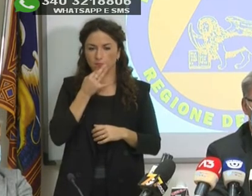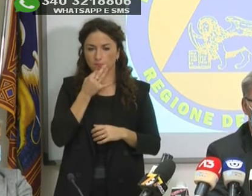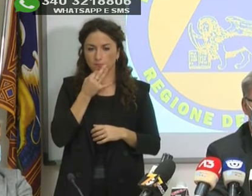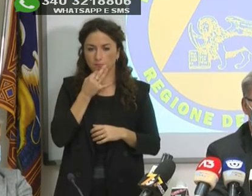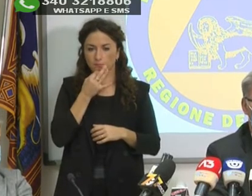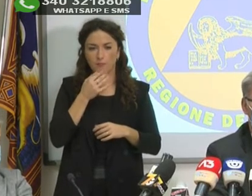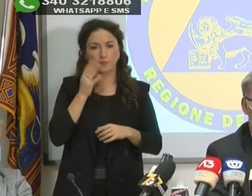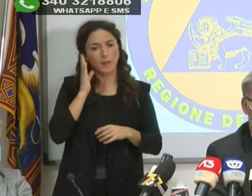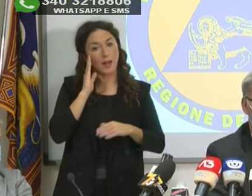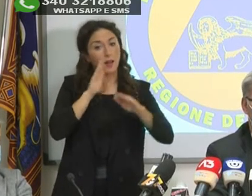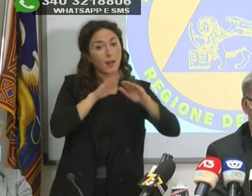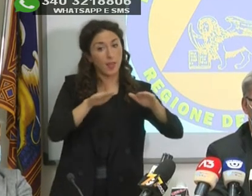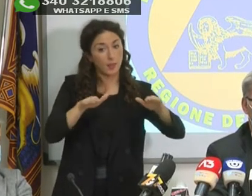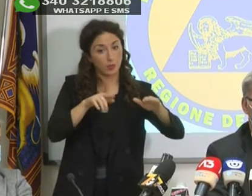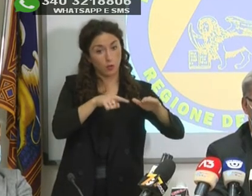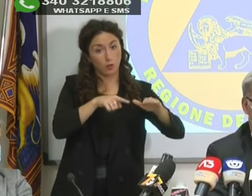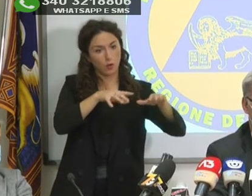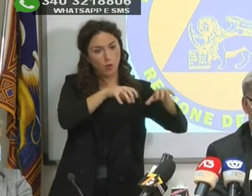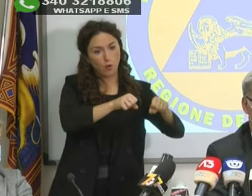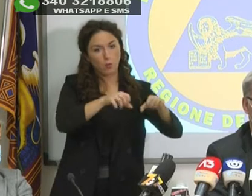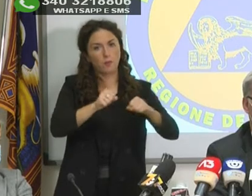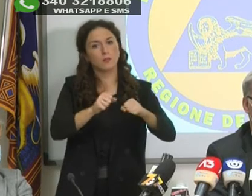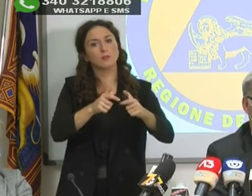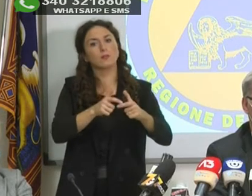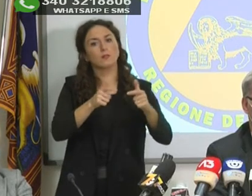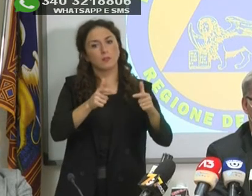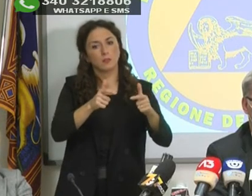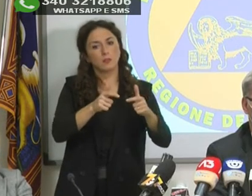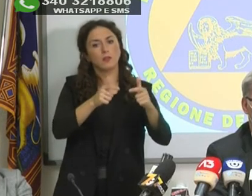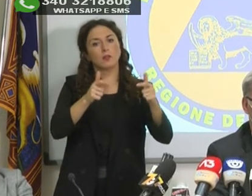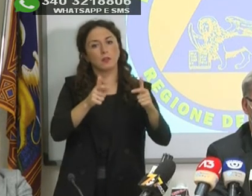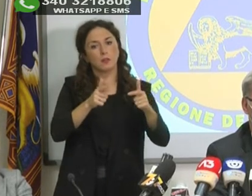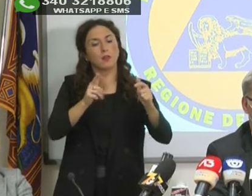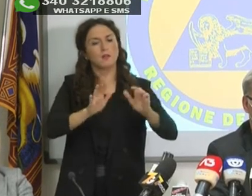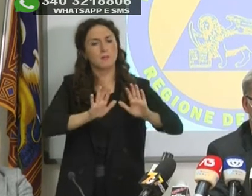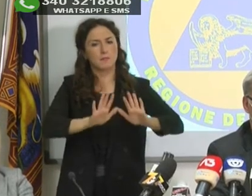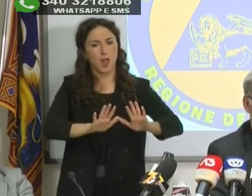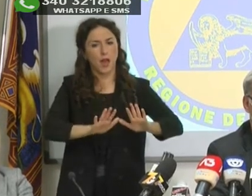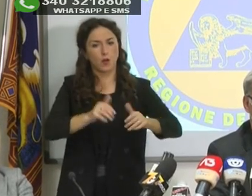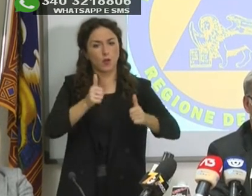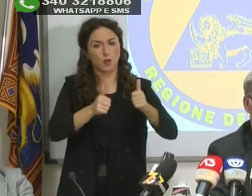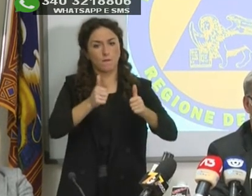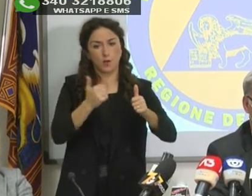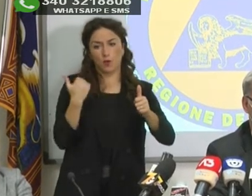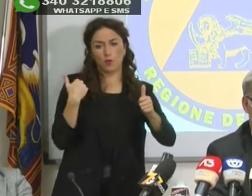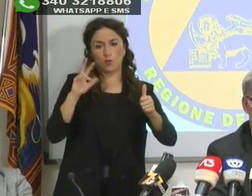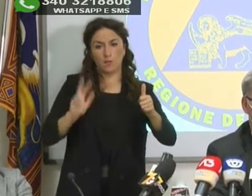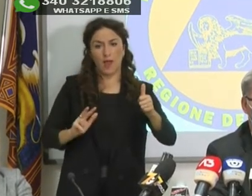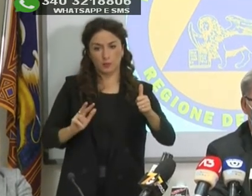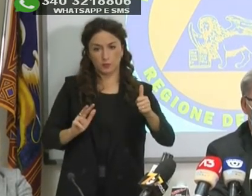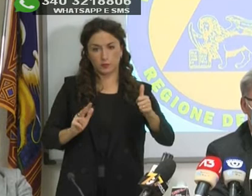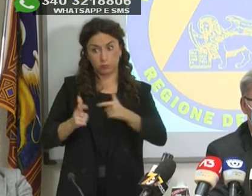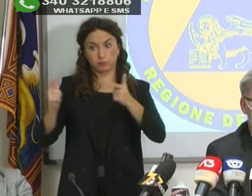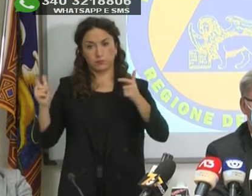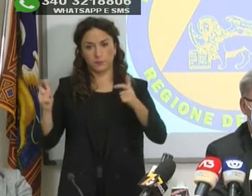l'occupazione dei posti letto avviene, sta crescendo, però con una velocità minore rispetto a quanto accadeva a marzo.